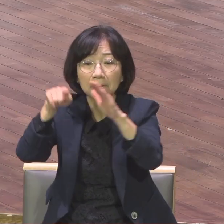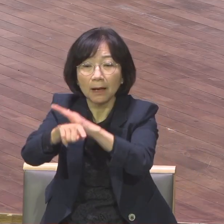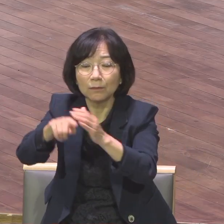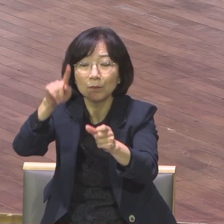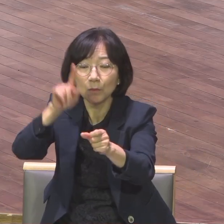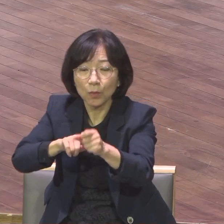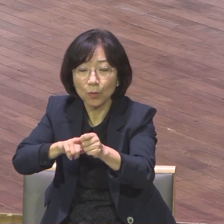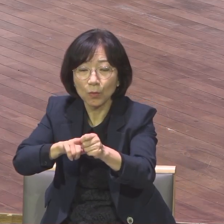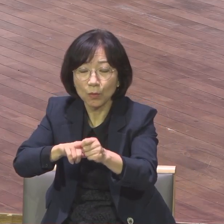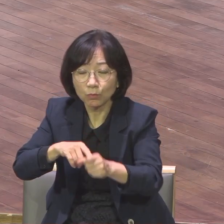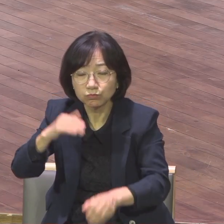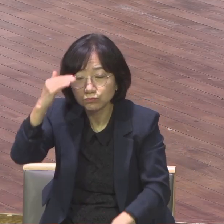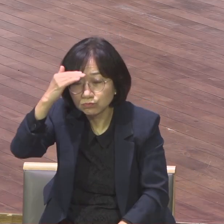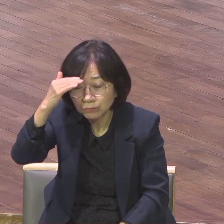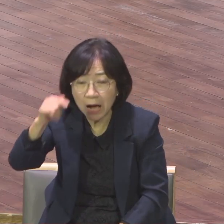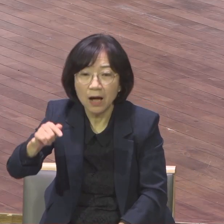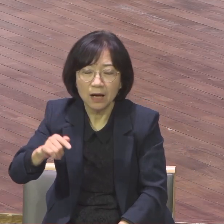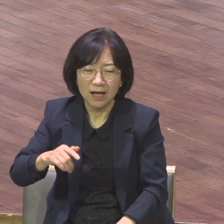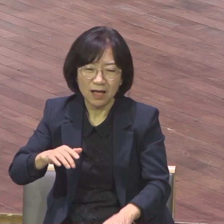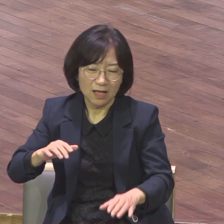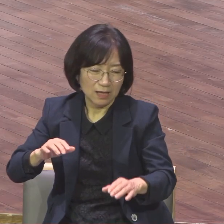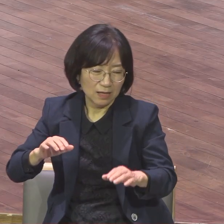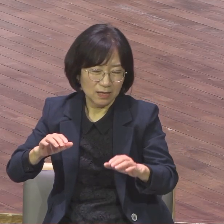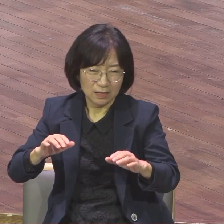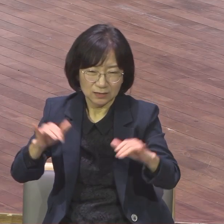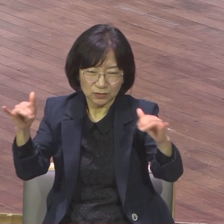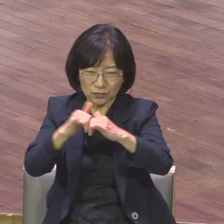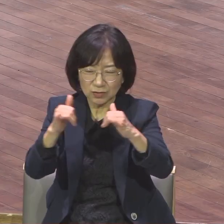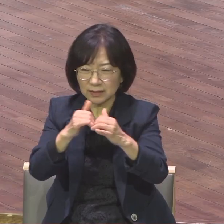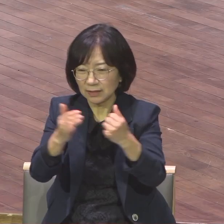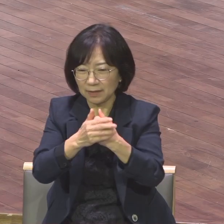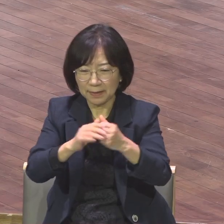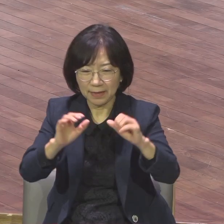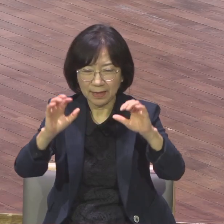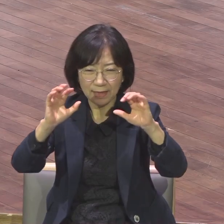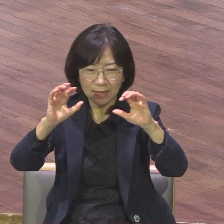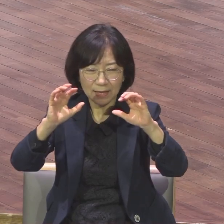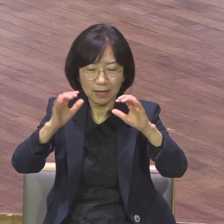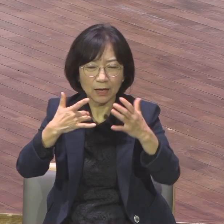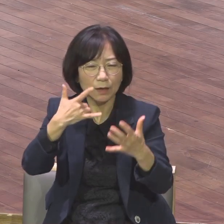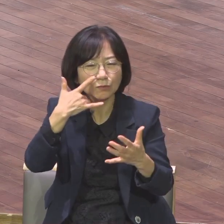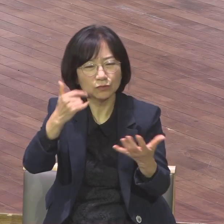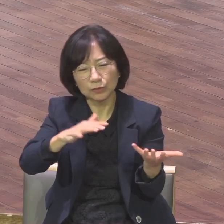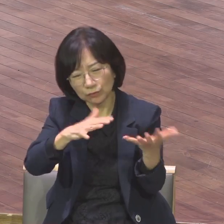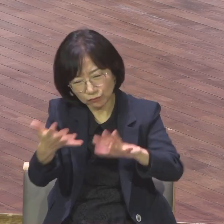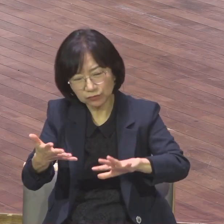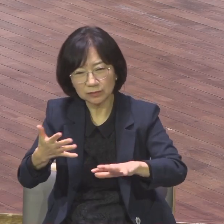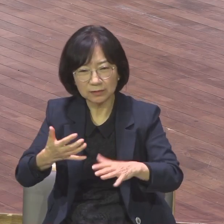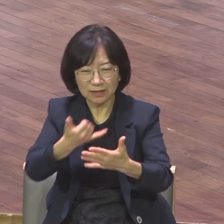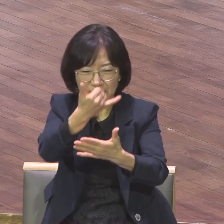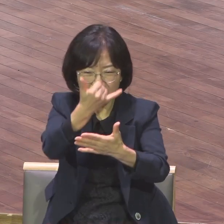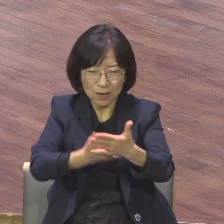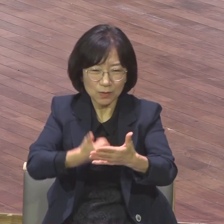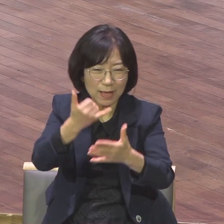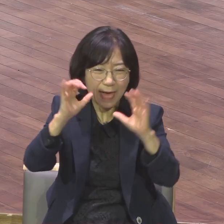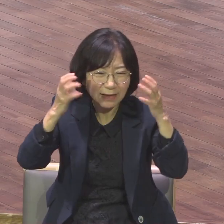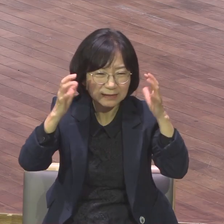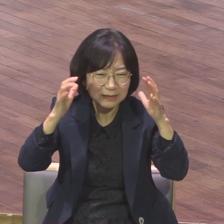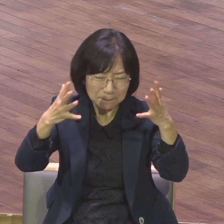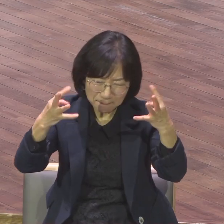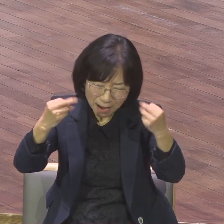그 애들을 다 불러가지고 함께 생활한 것이 고아원이었단 말이에요. 고아원을 시작했단